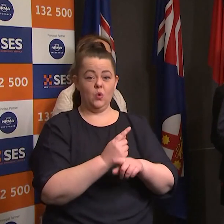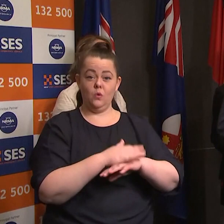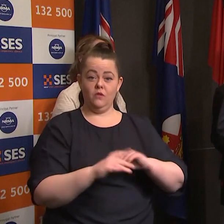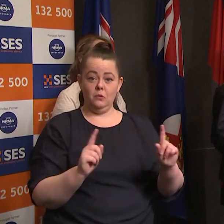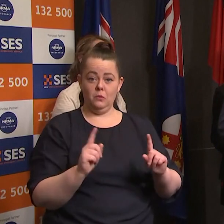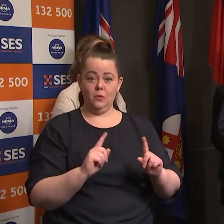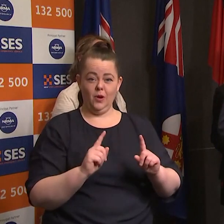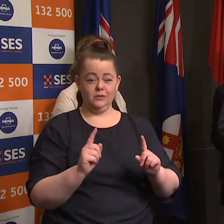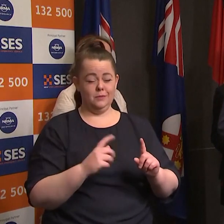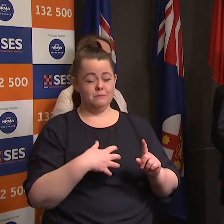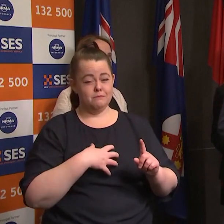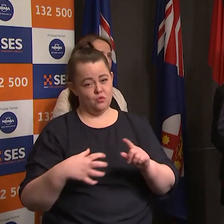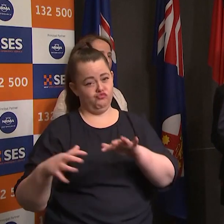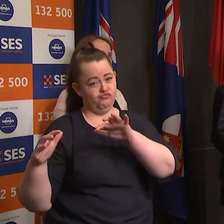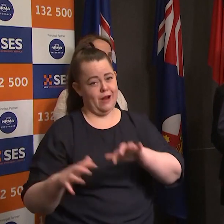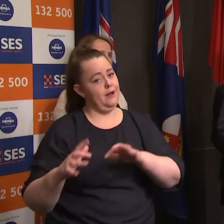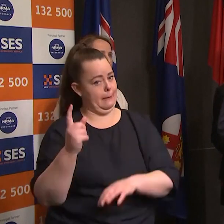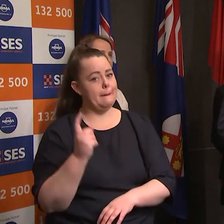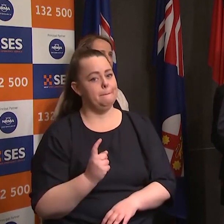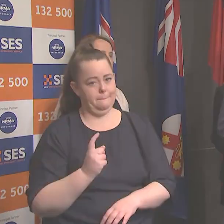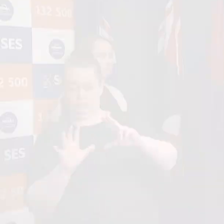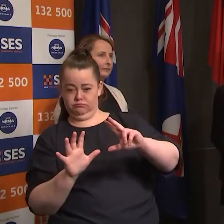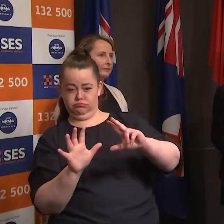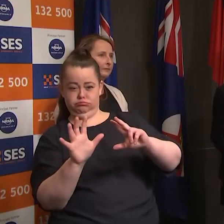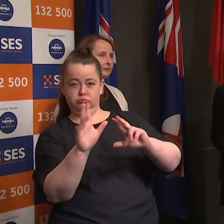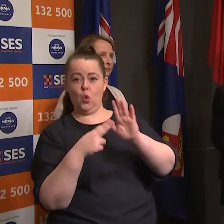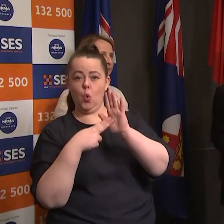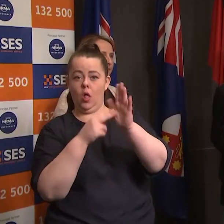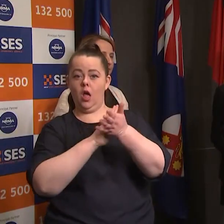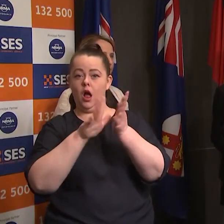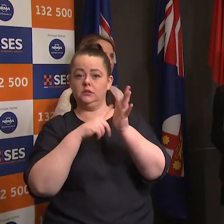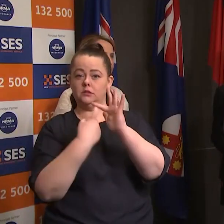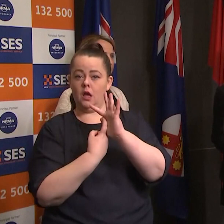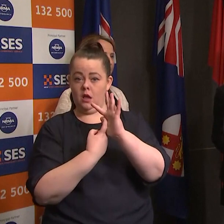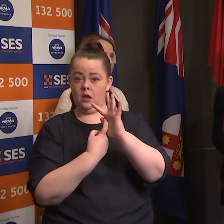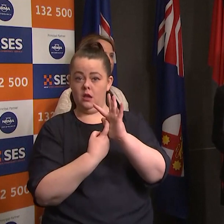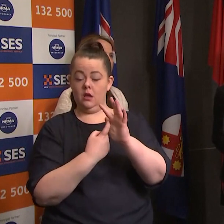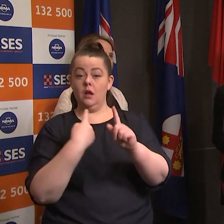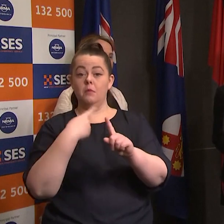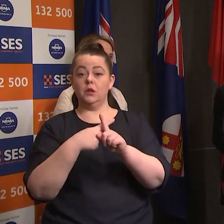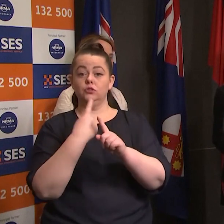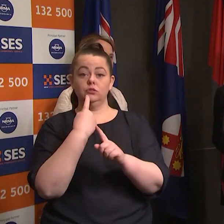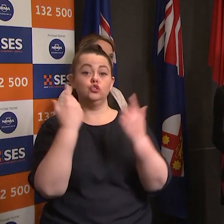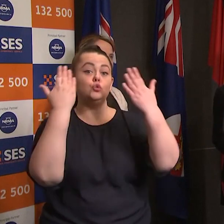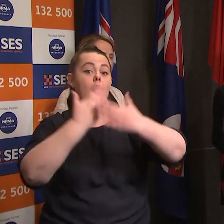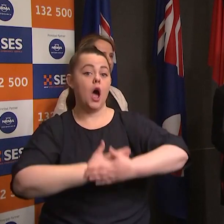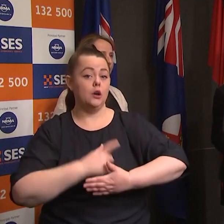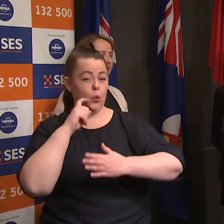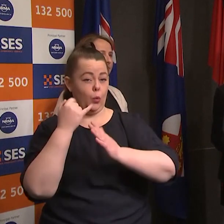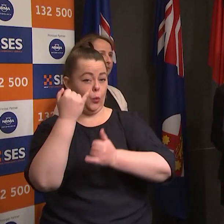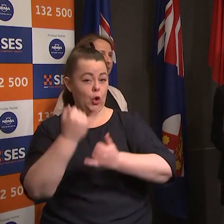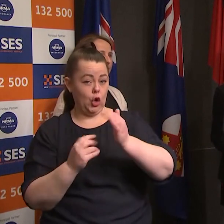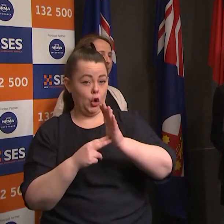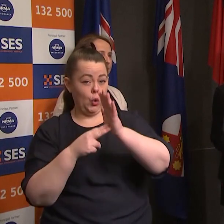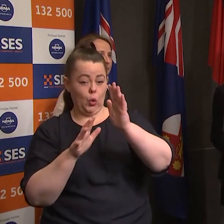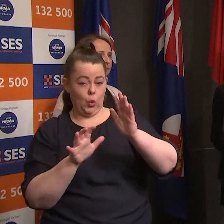Nous nous attendons à ce que d'autres fortes précipitations se poursuivent au cours de la semaine. Cet événement est donc loin d'être terminé. S'il